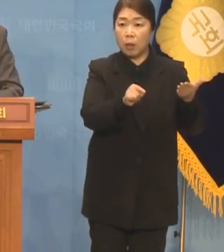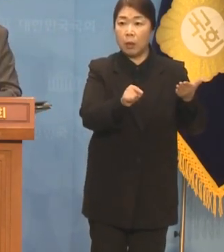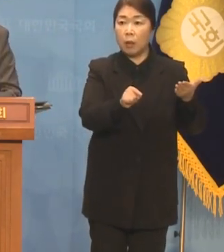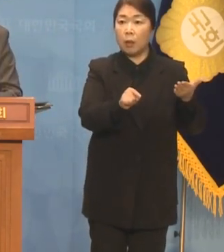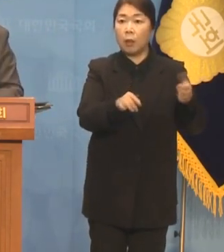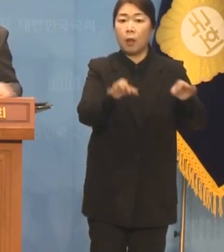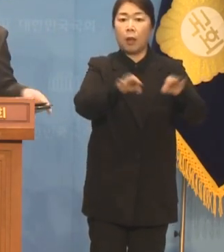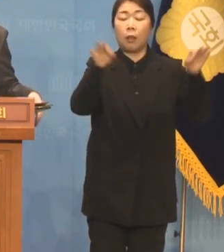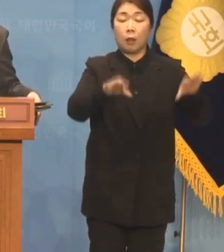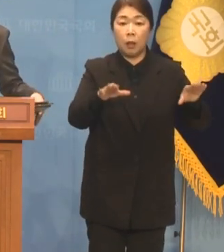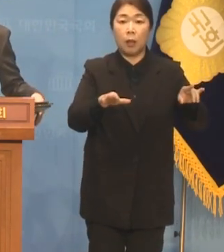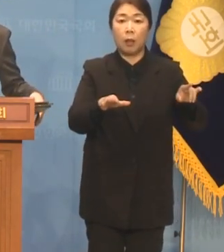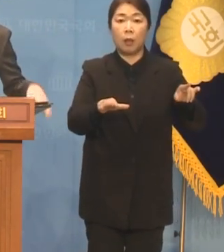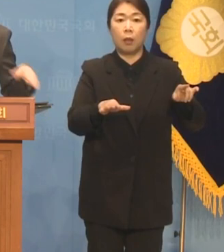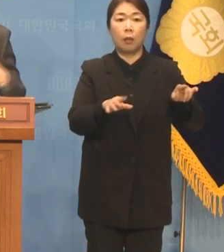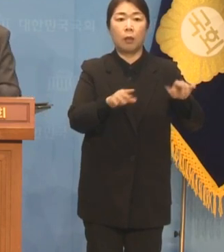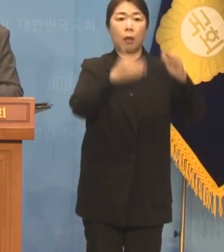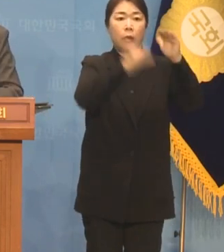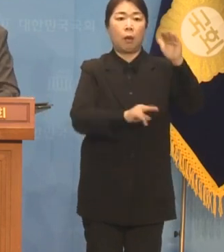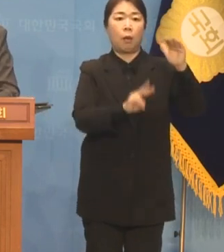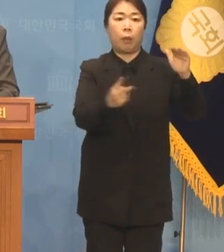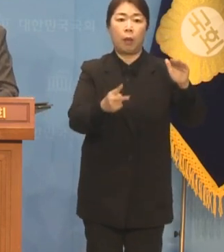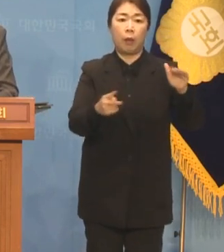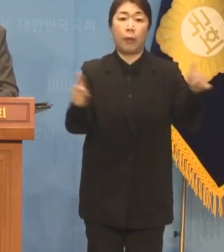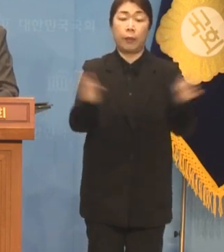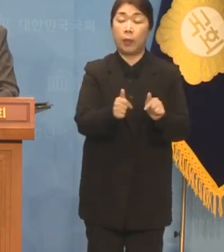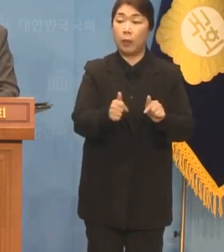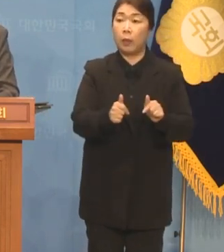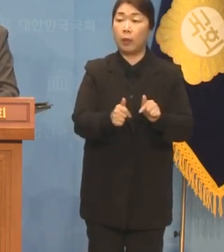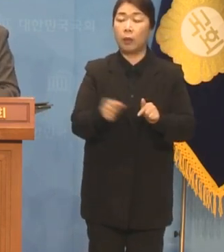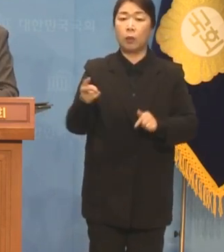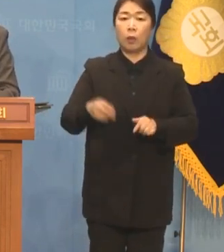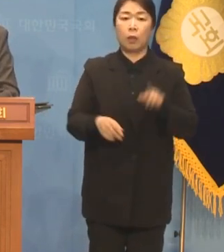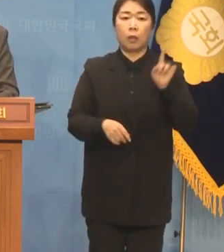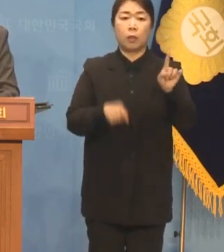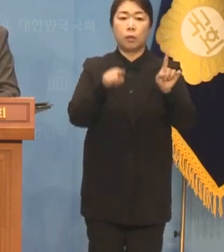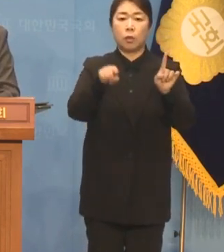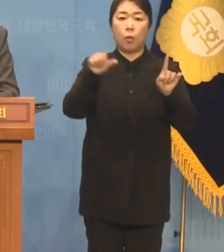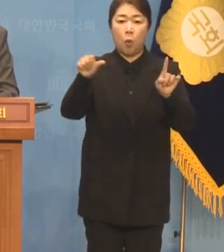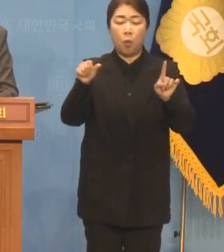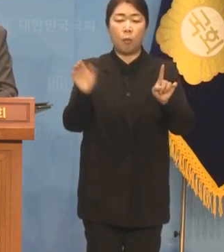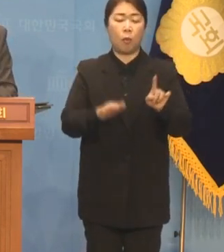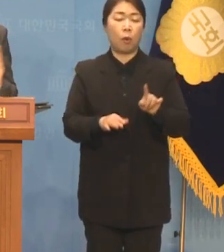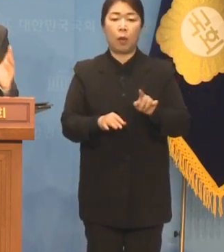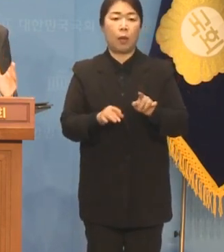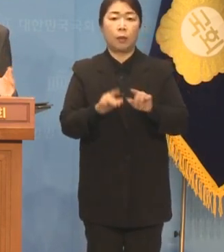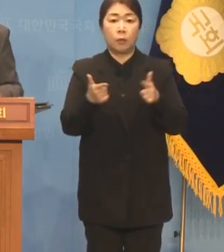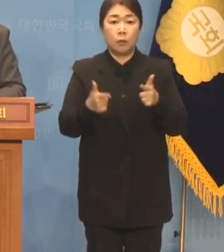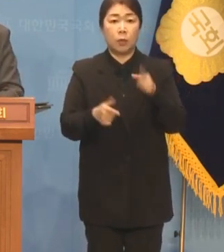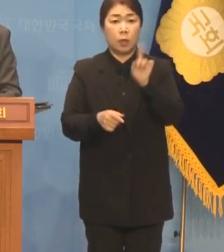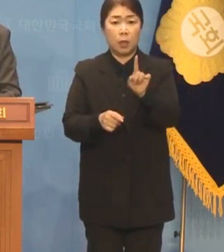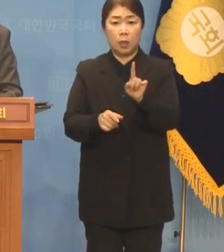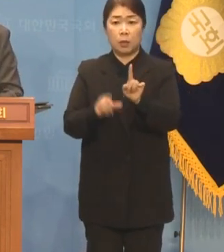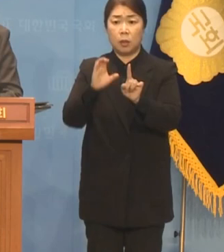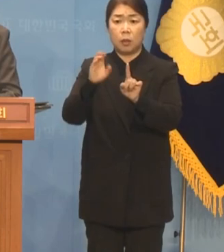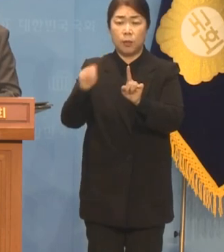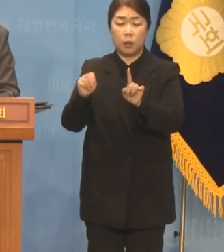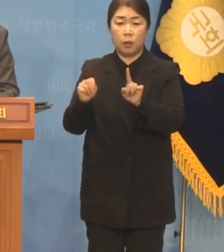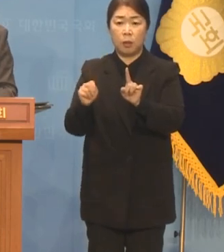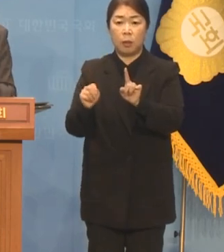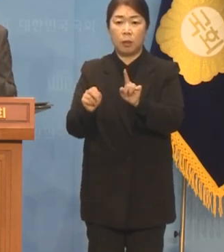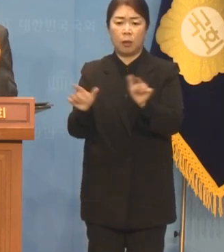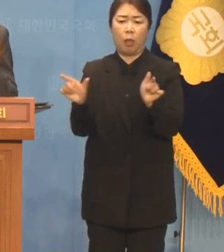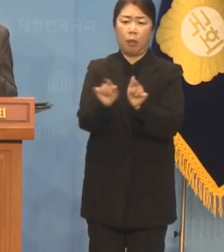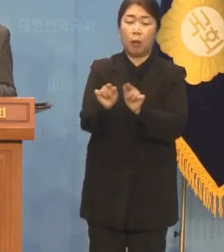일시에 모두 변경이 됩니다. 그리고 1cm 경상이라는 기사가 전 언론을